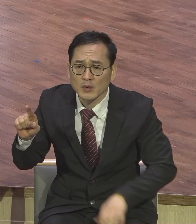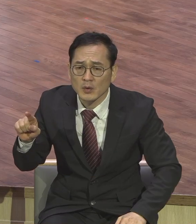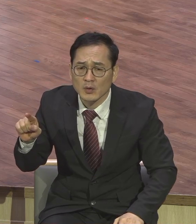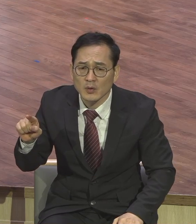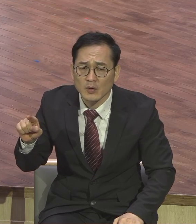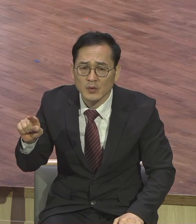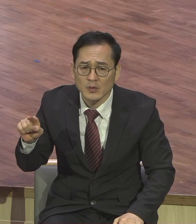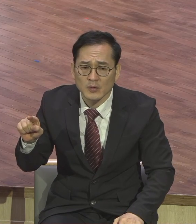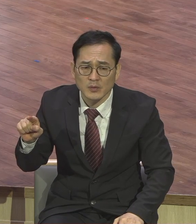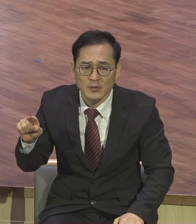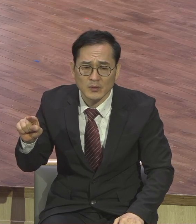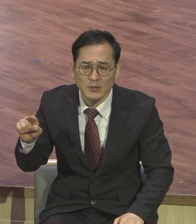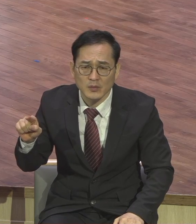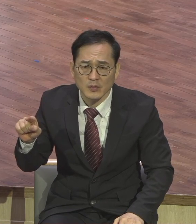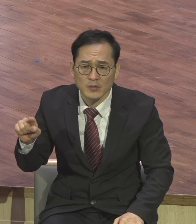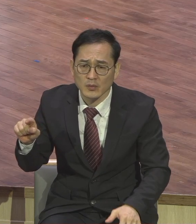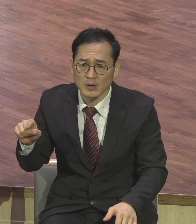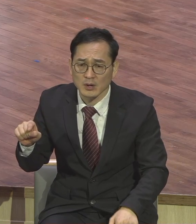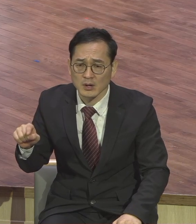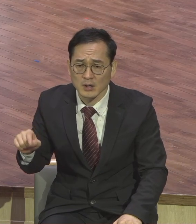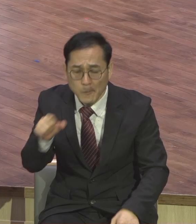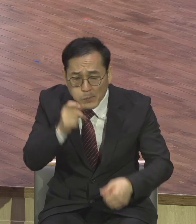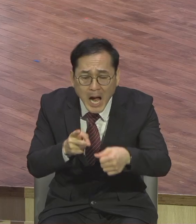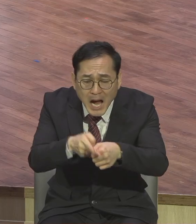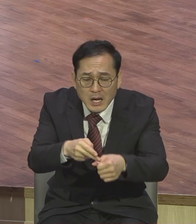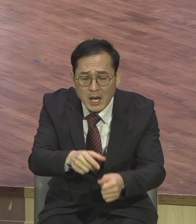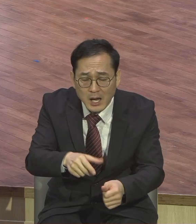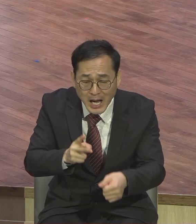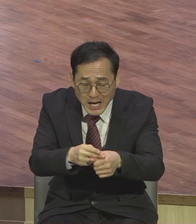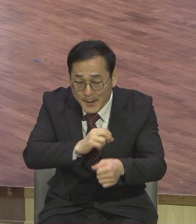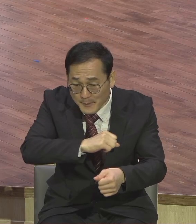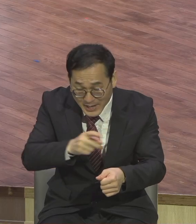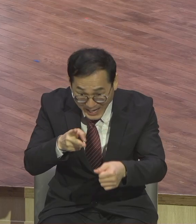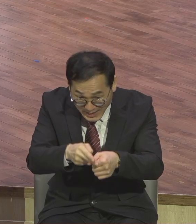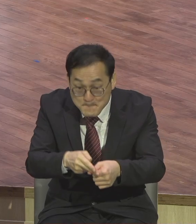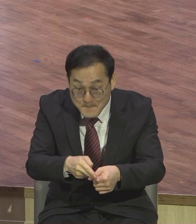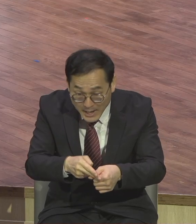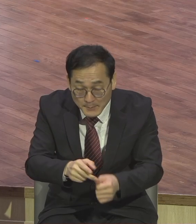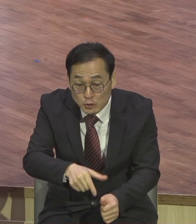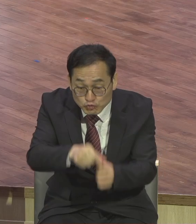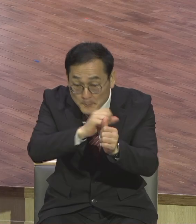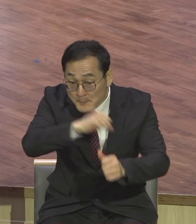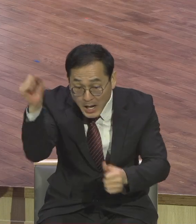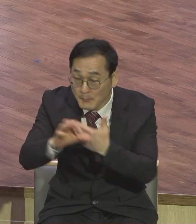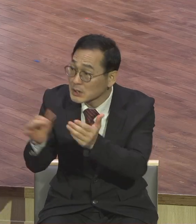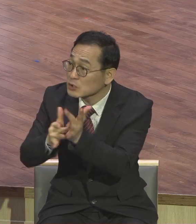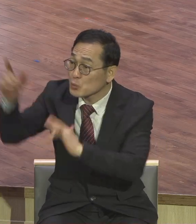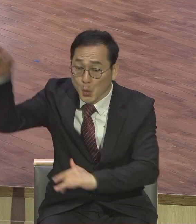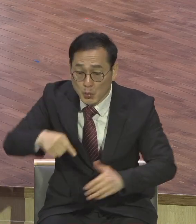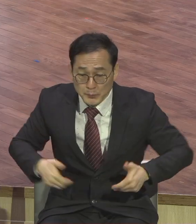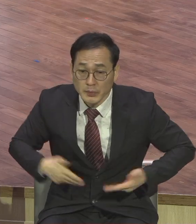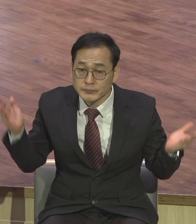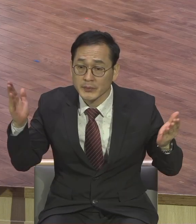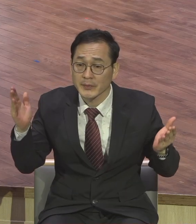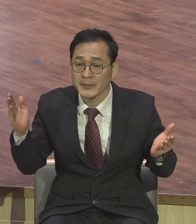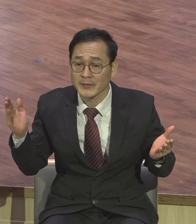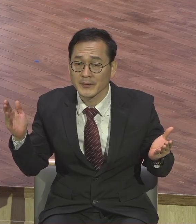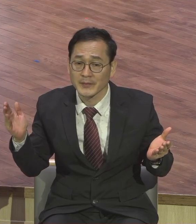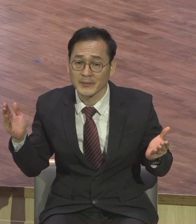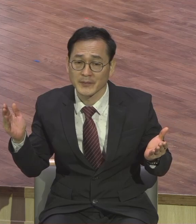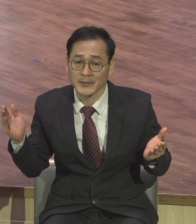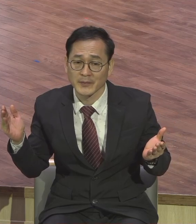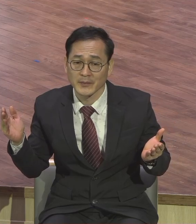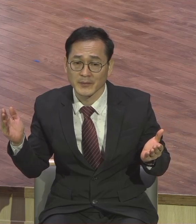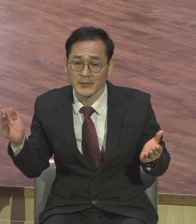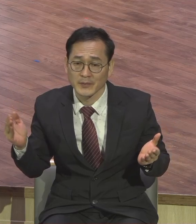그게? 예수님이 이 땅에 오실 이유가 뭐냐? 할례 받으면 구원받는다고 하면 그 아브라함 때부터 하던 거 아니냐? 그러면 예수님이 여기